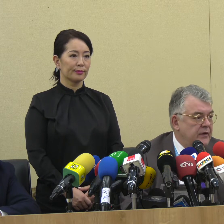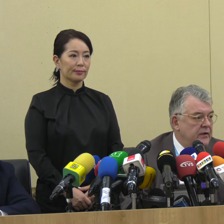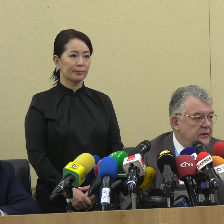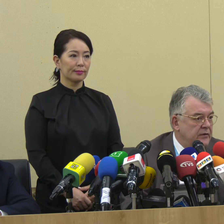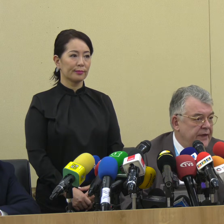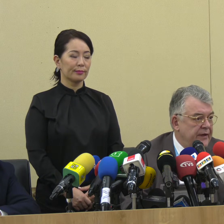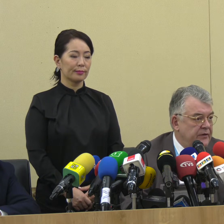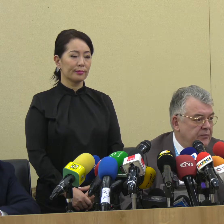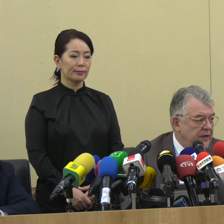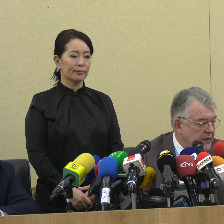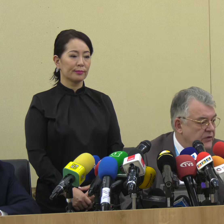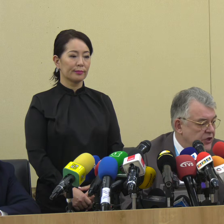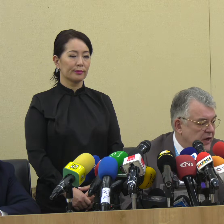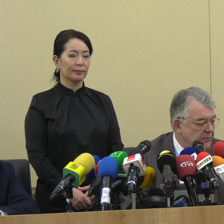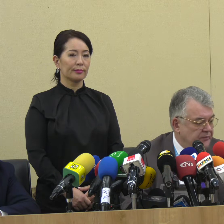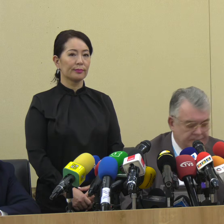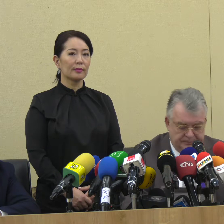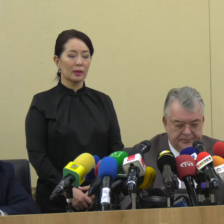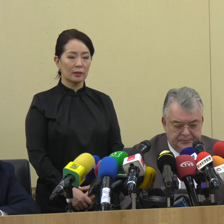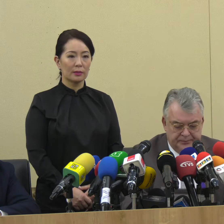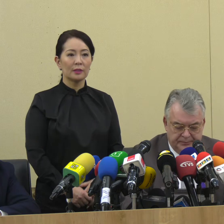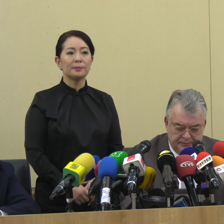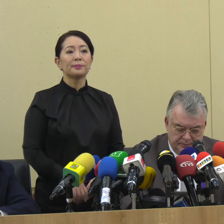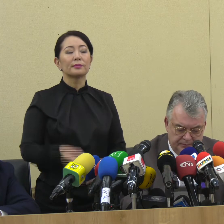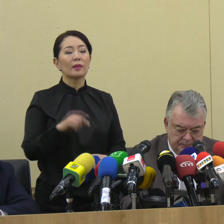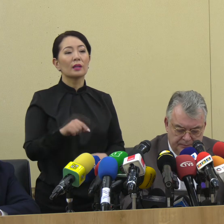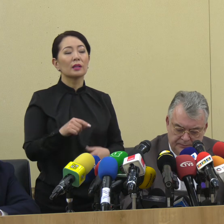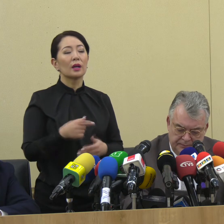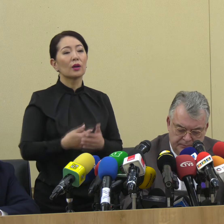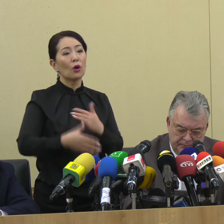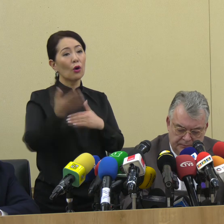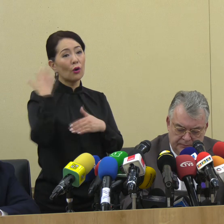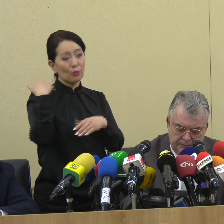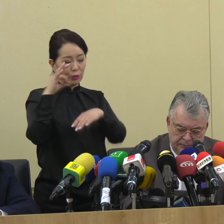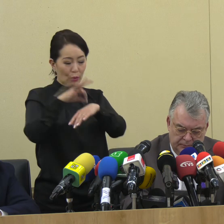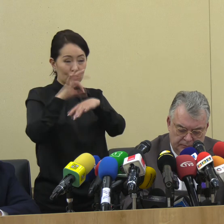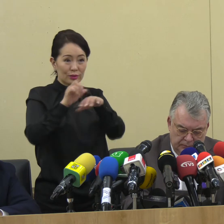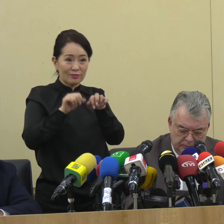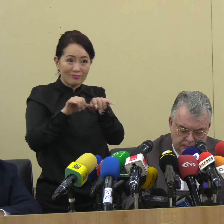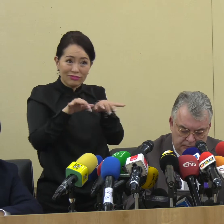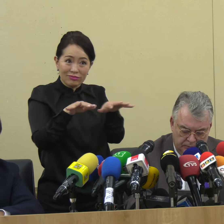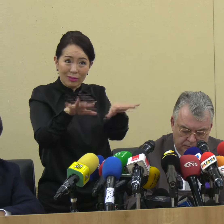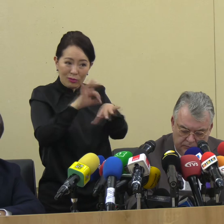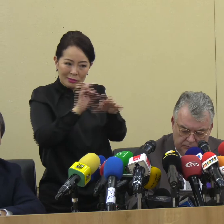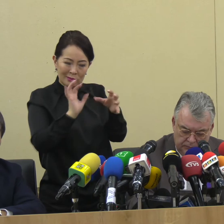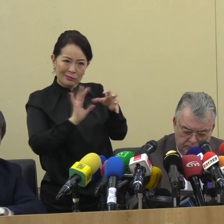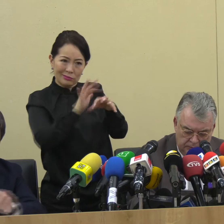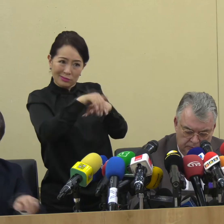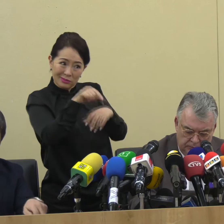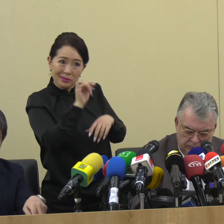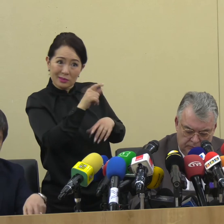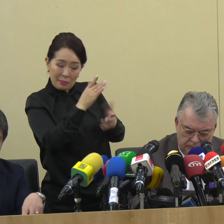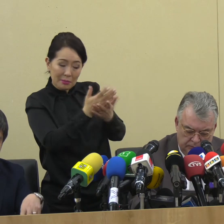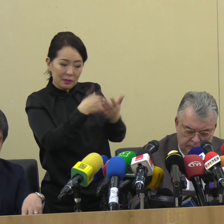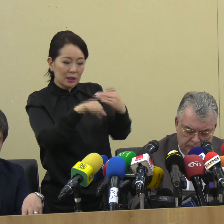the, their medical checkup. За өмнөх дэлхийн туршлагаас харахад энэ хилдээр нэвтрүүлж байгаа арга хэмжээгийн үр